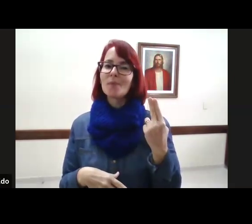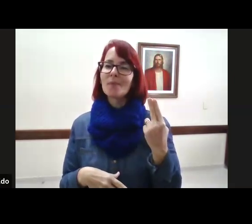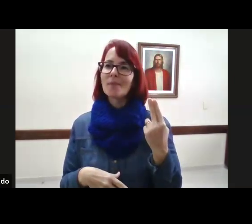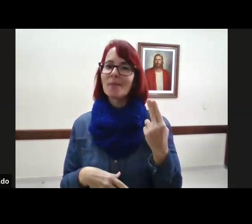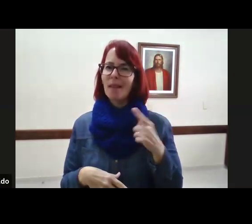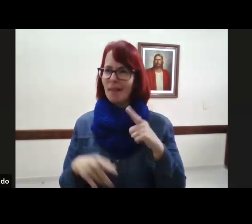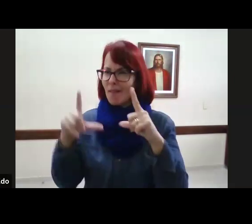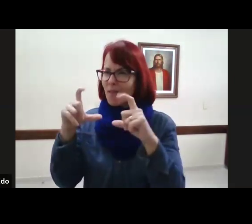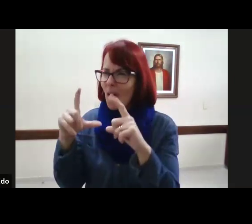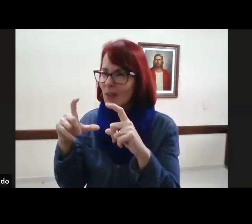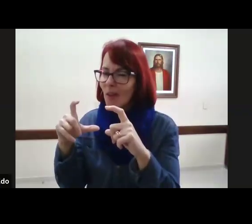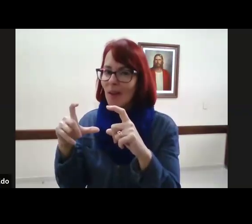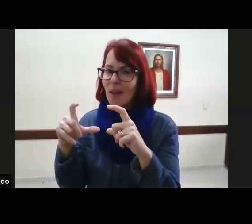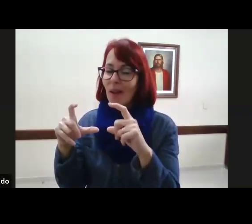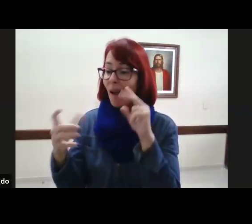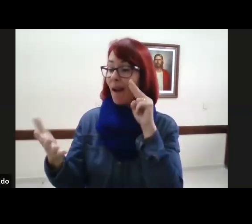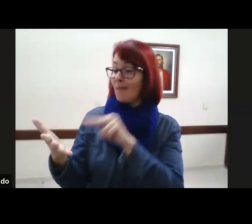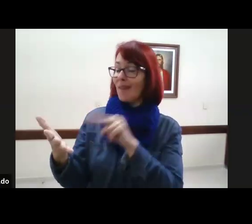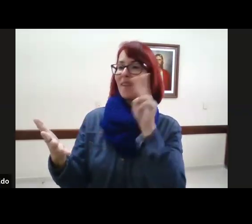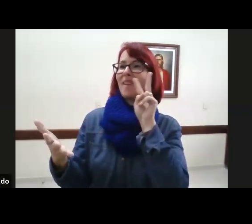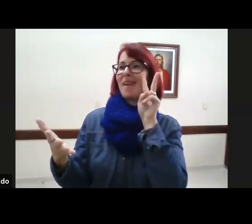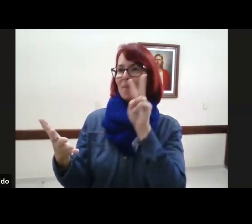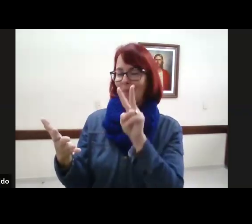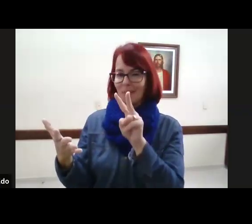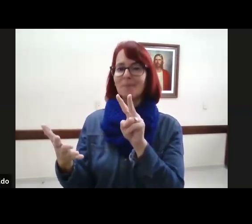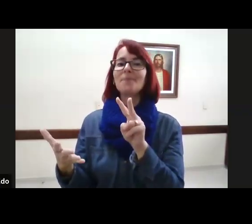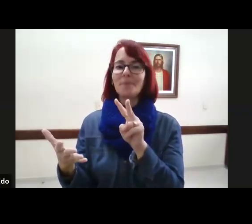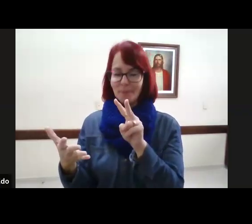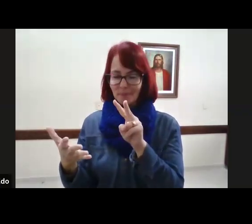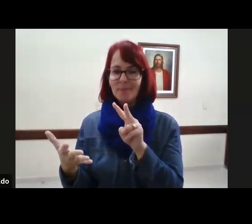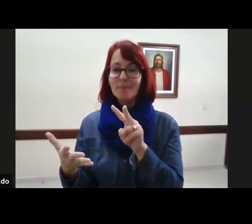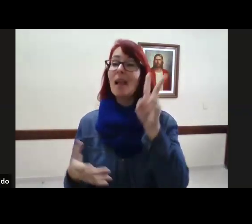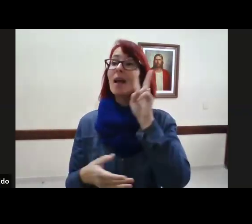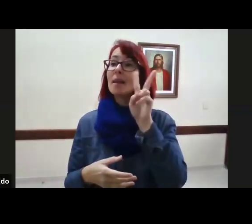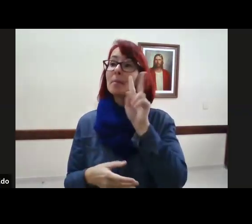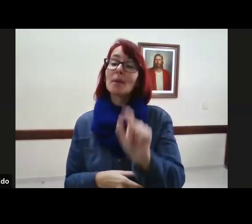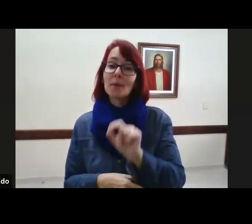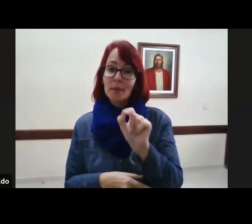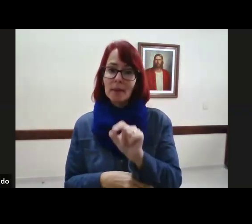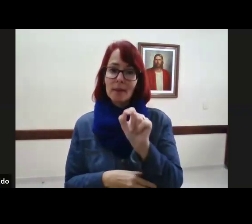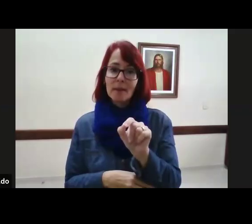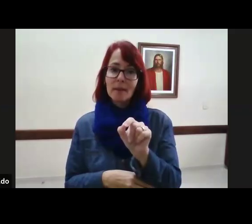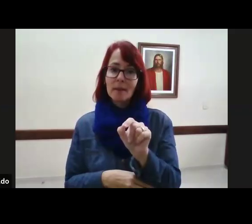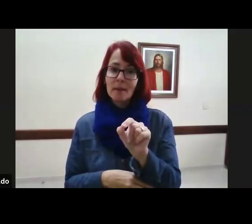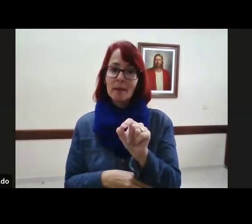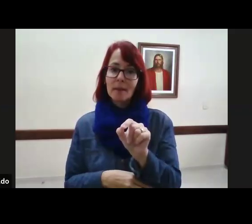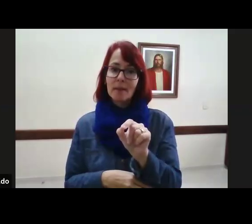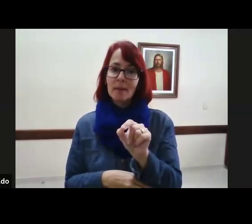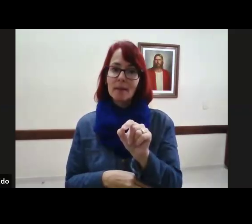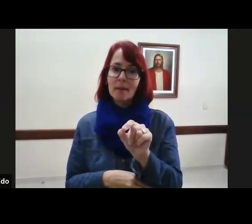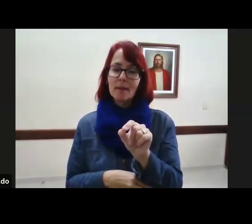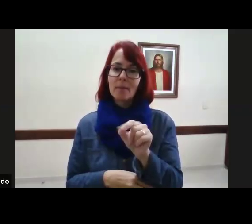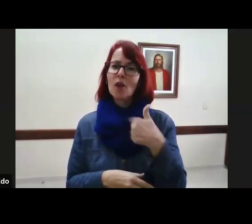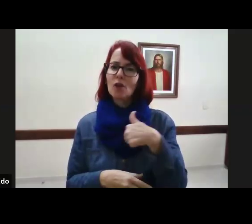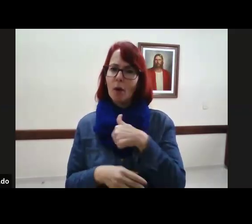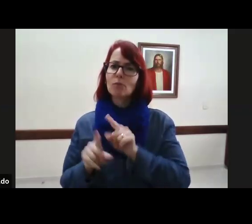uma foto? Aí ele mostrou uma foto e eu me lembrei naquele momento quem era. E eu me lembrei que o tour em si foi